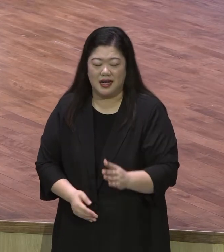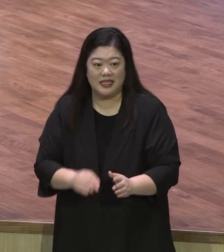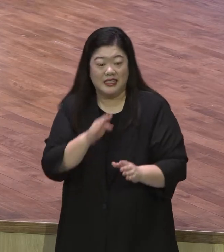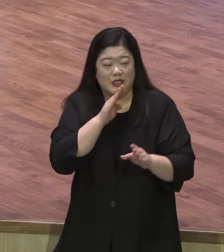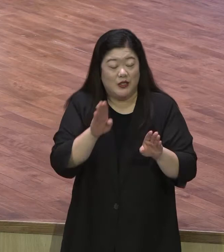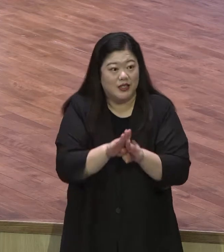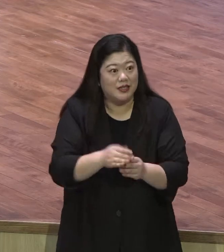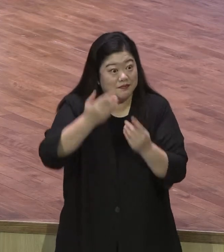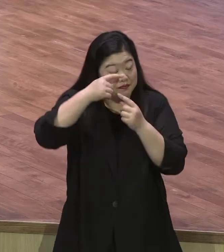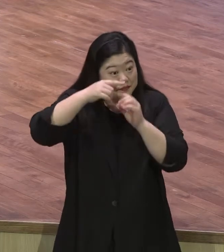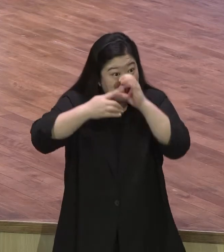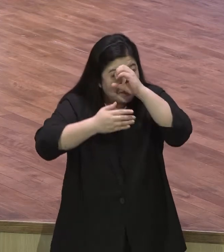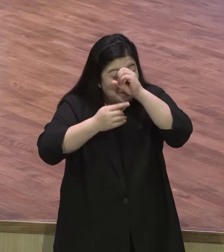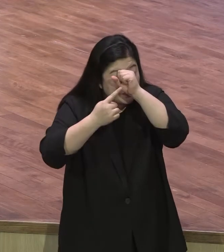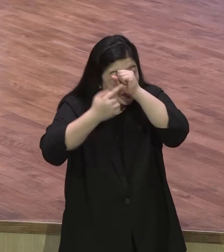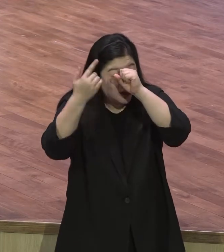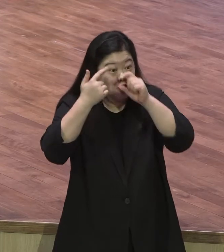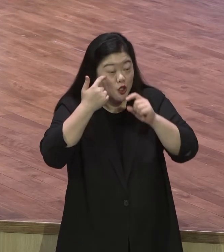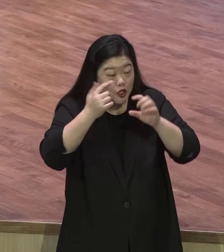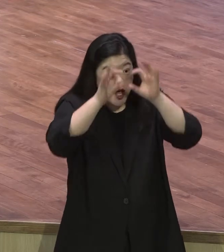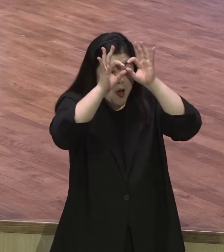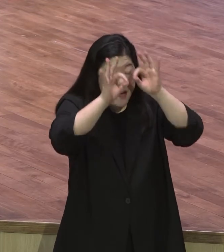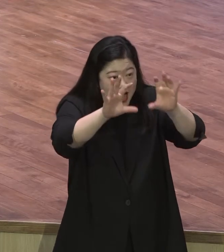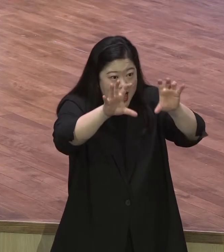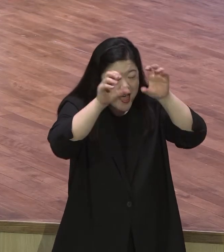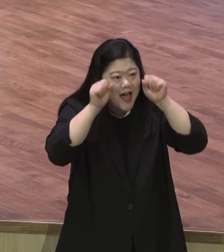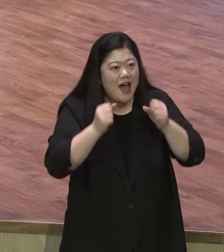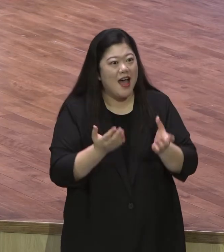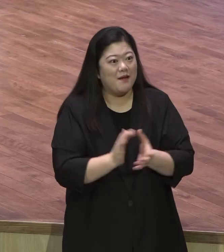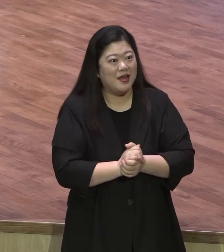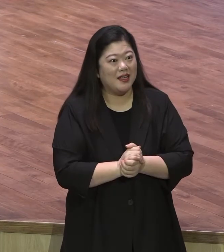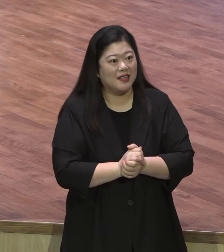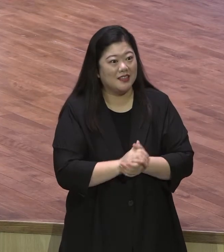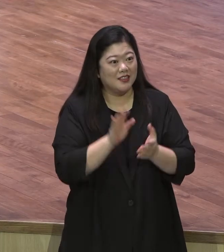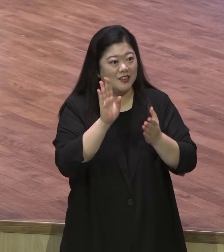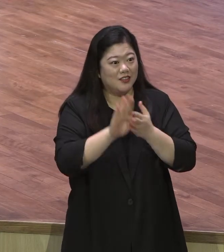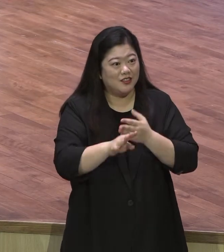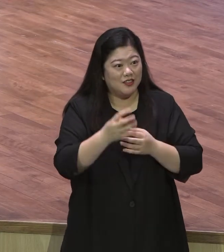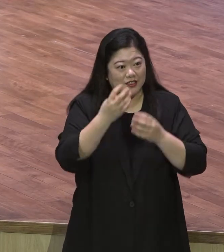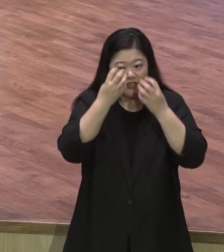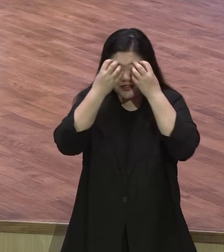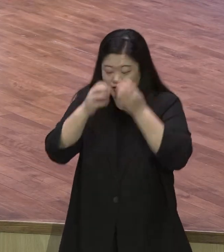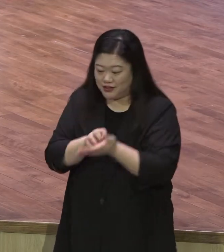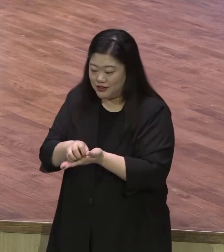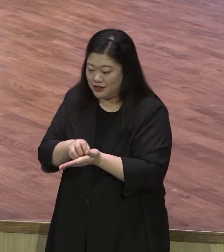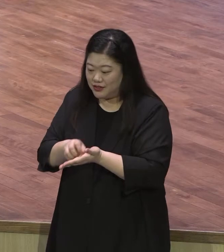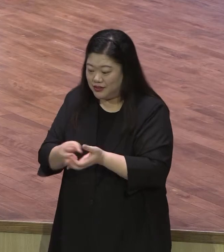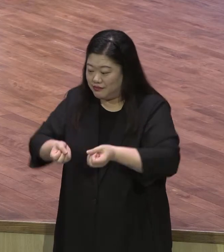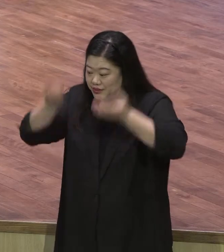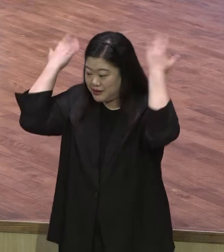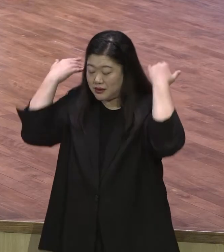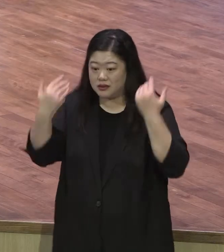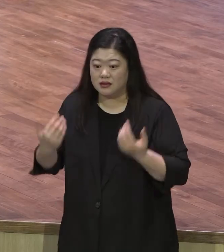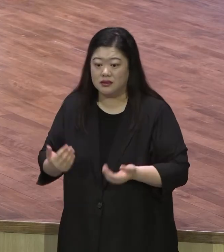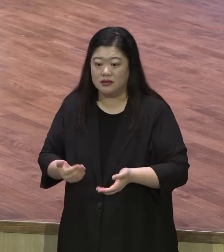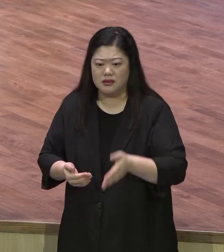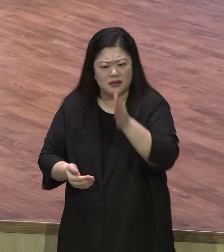바랍니다. 자꾸 들어야 돼요 들어야 돼요 시간만 나면 들으세요 시간만 나면 들으시라고